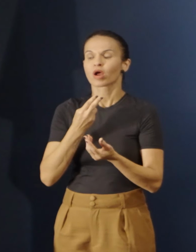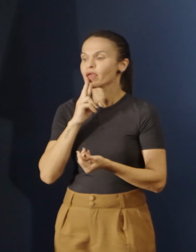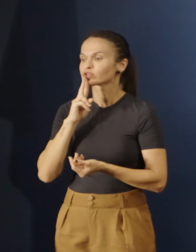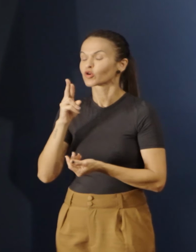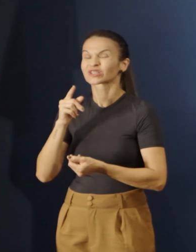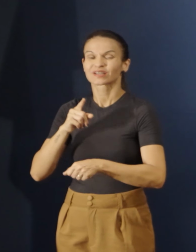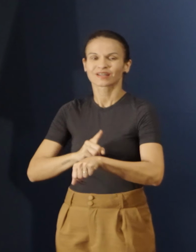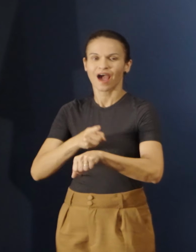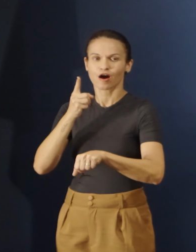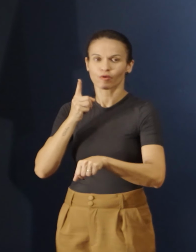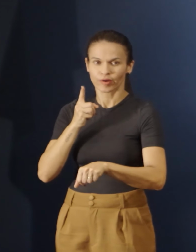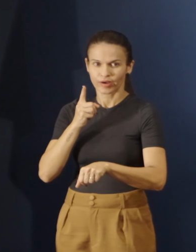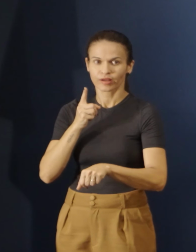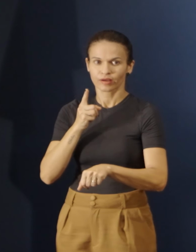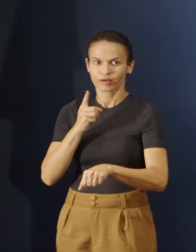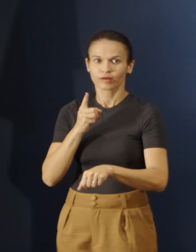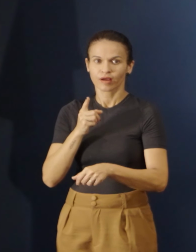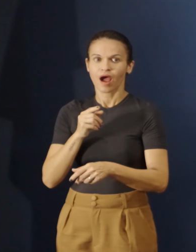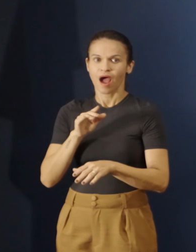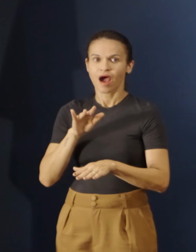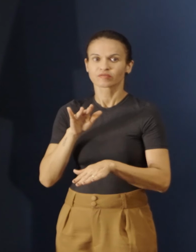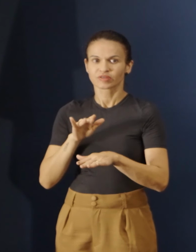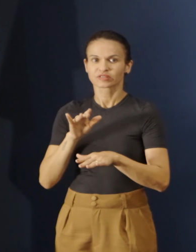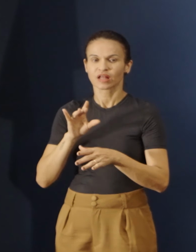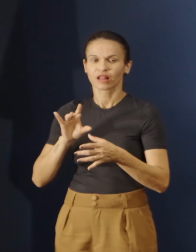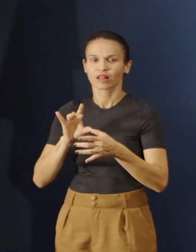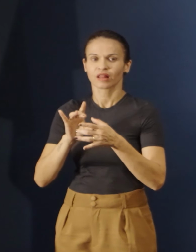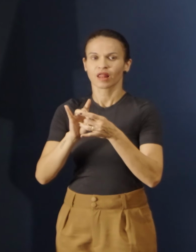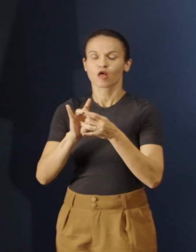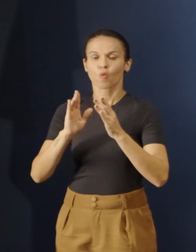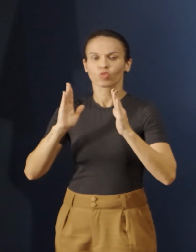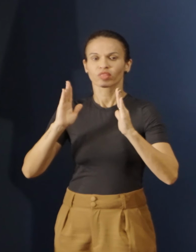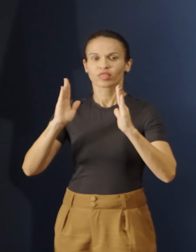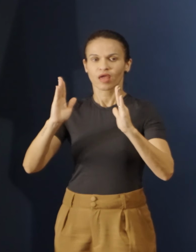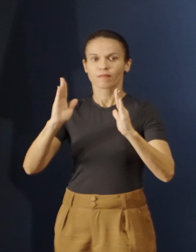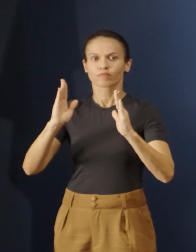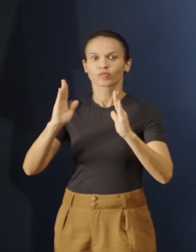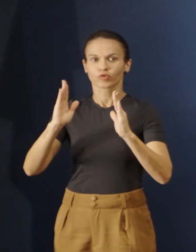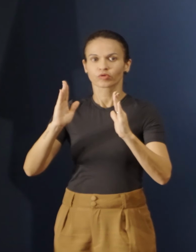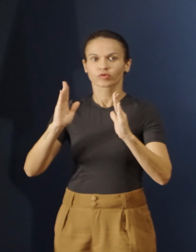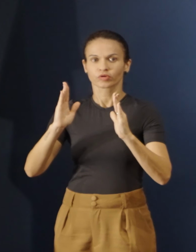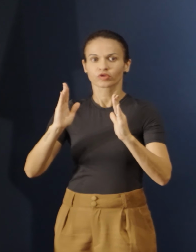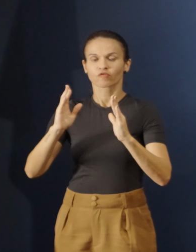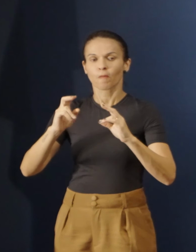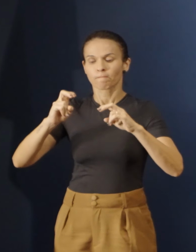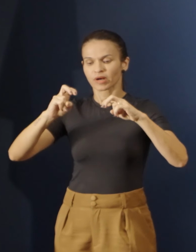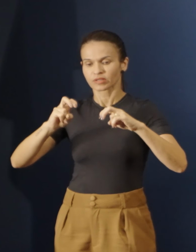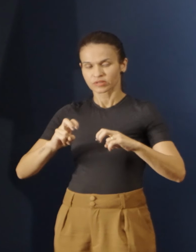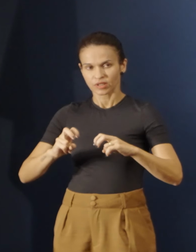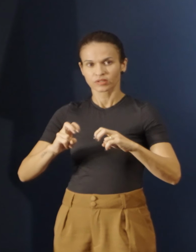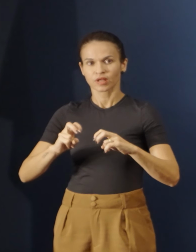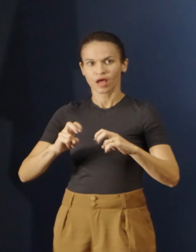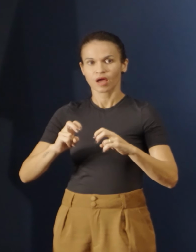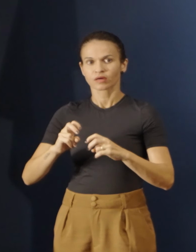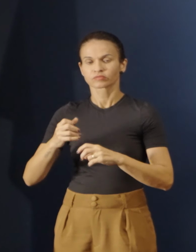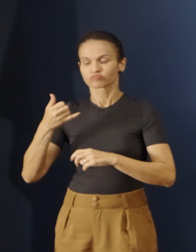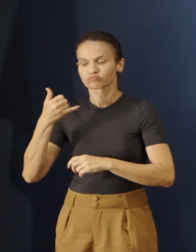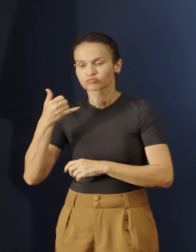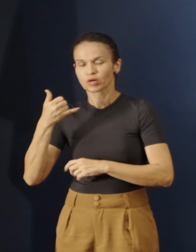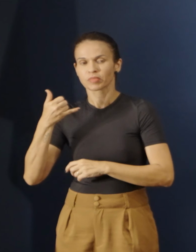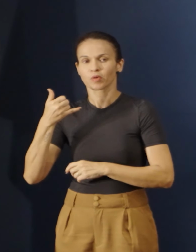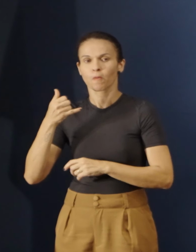hora, né, que faz parte talvez dessa liturgia, né, o tempo que eu vou levar para sentar e abrir esse áudio, ouvir ele